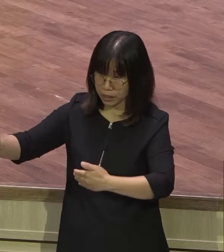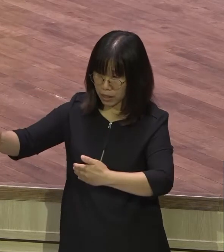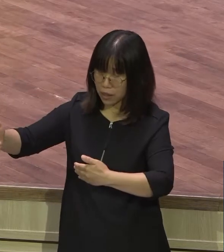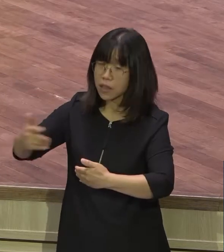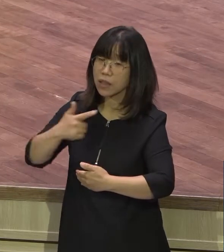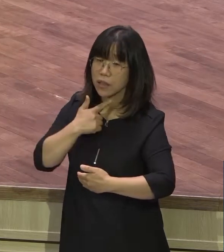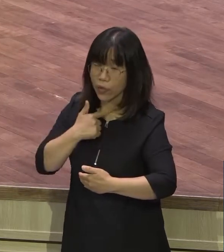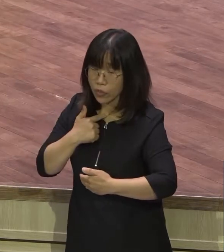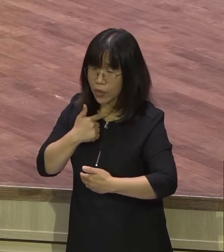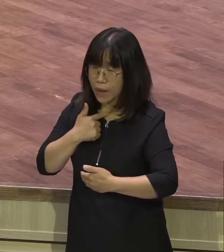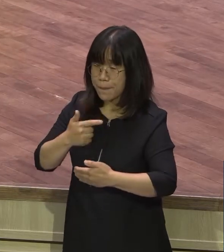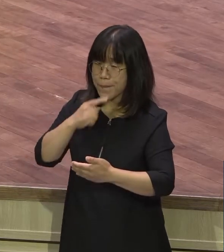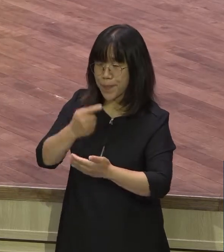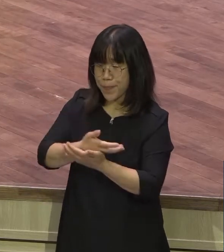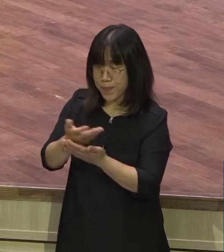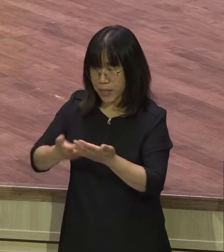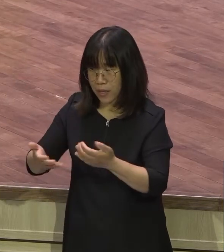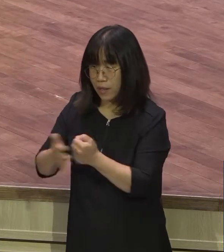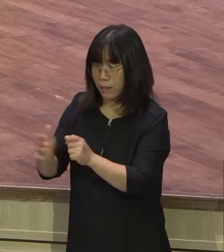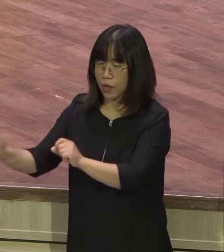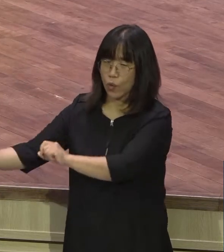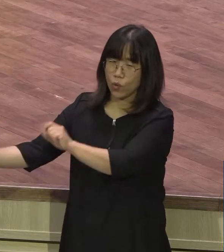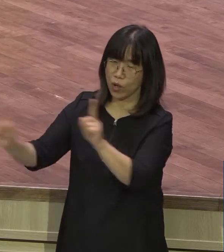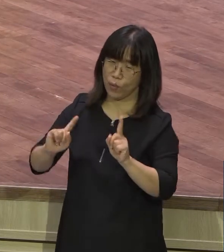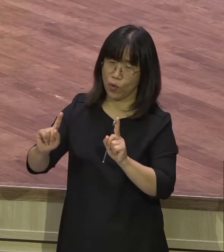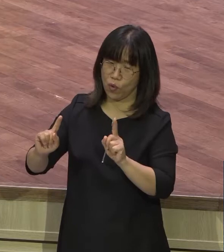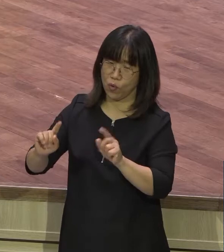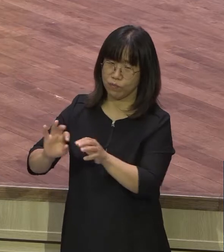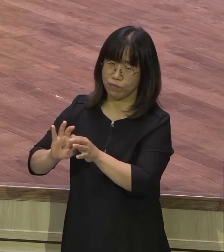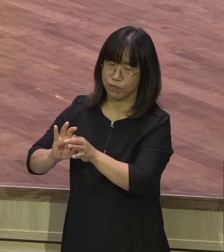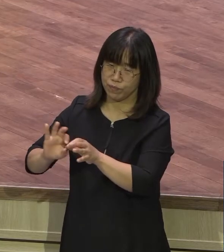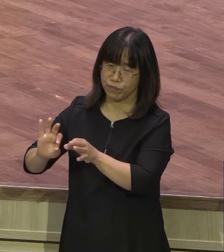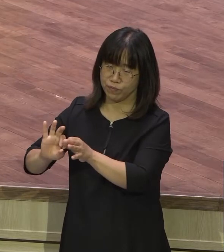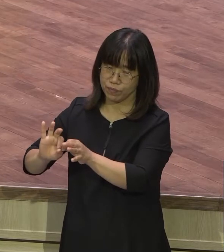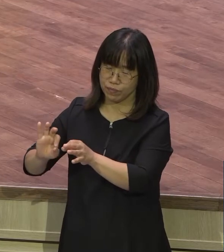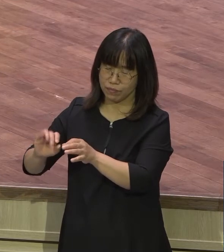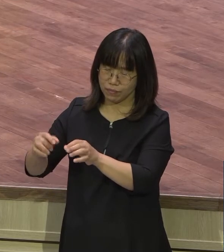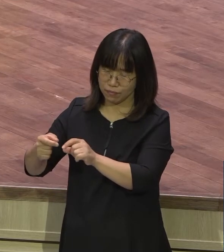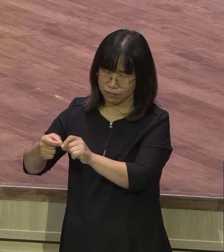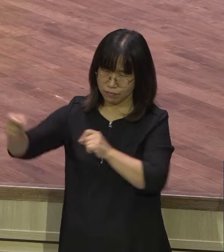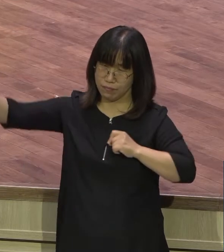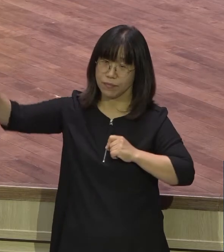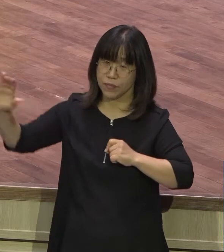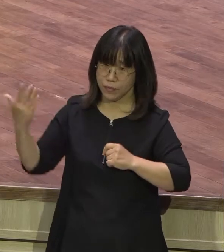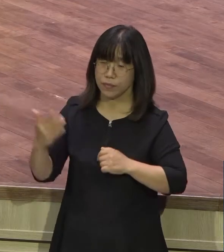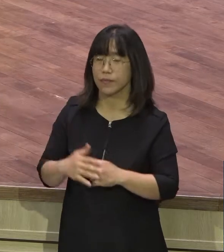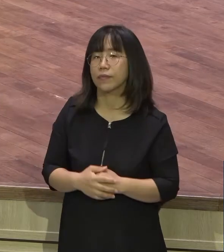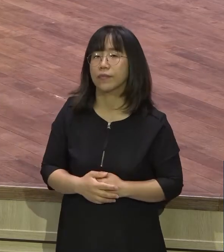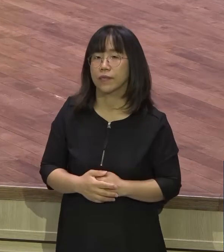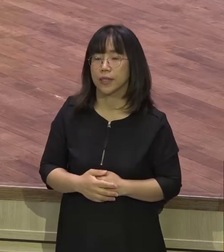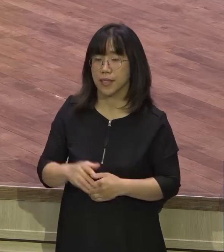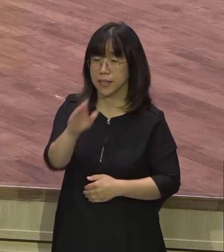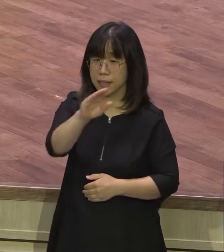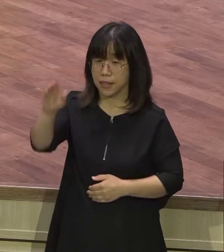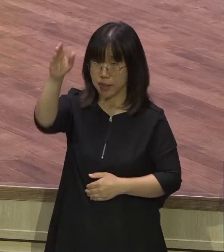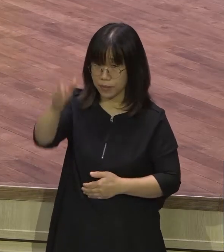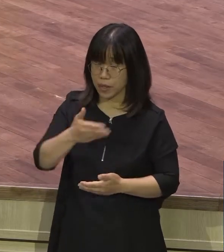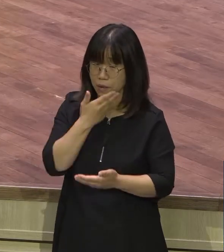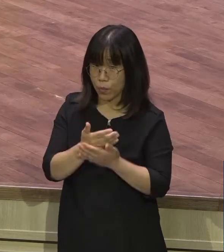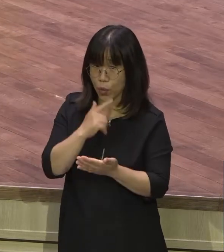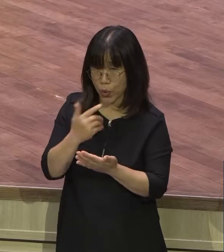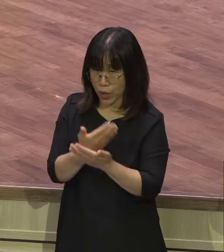피로 회복되었다. 그것이 예배 때마다 확인되어야 돼요. 십자가, 보혈, 그게 확인되어야 돼요. 그런데